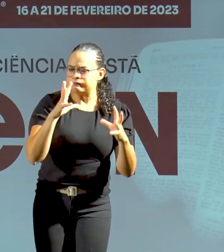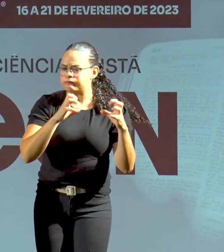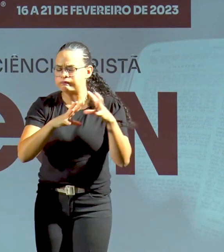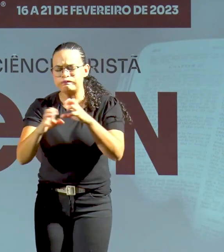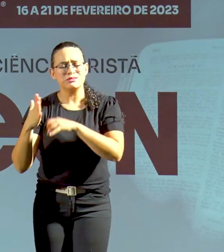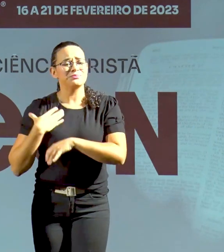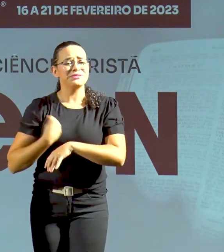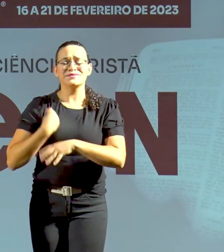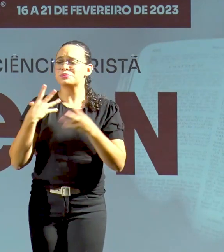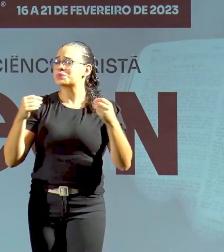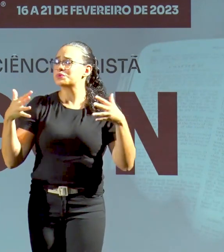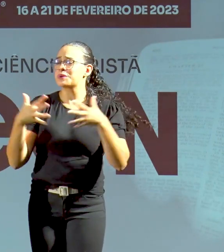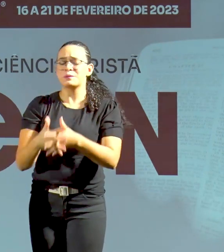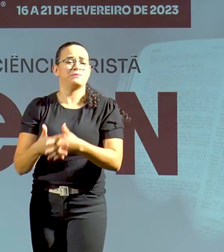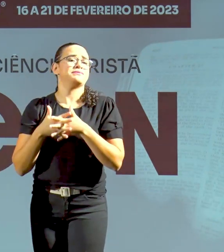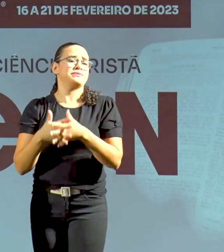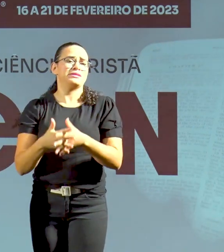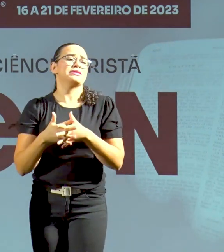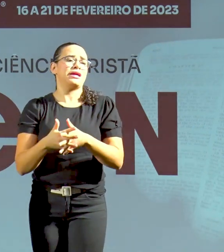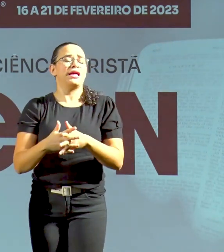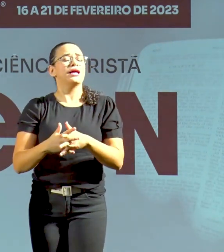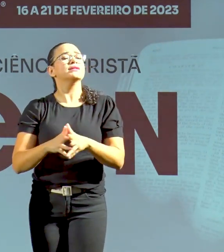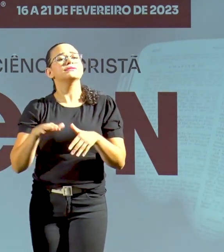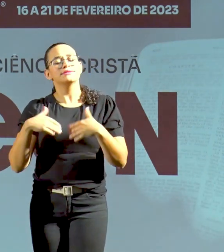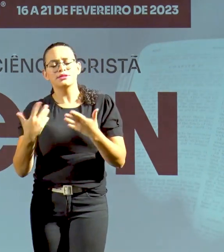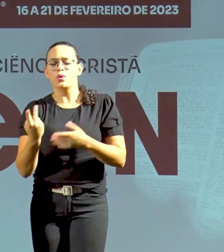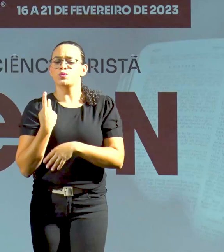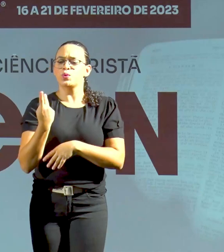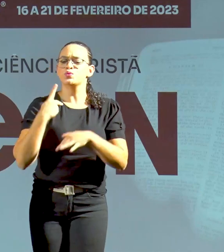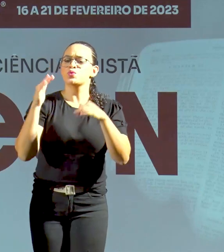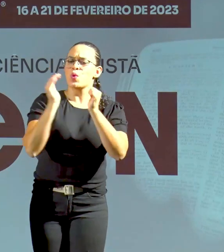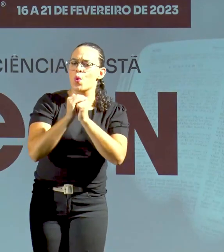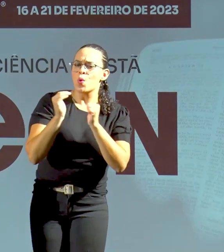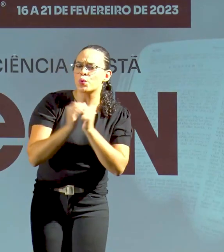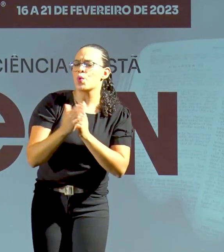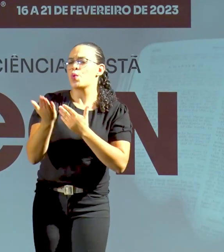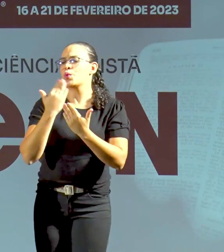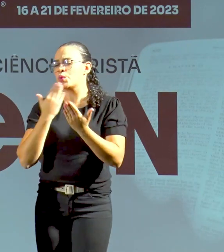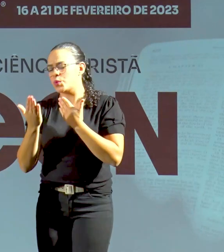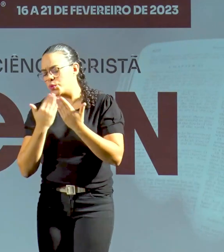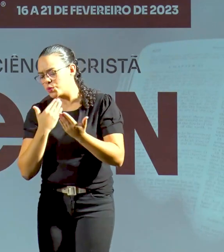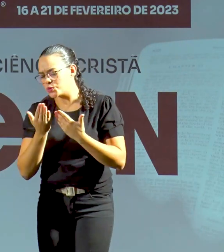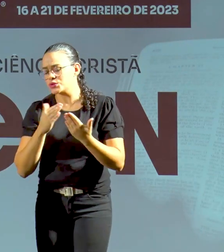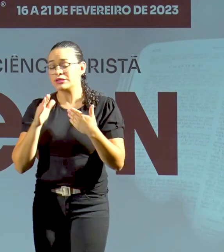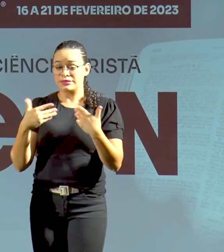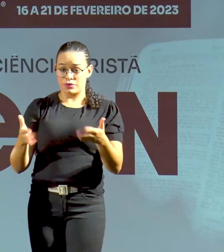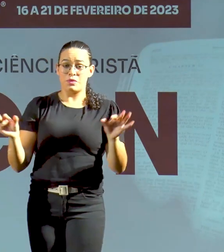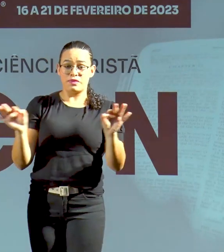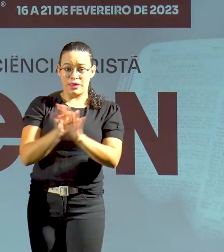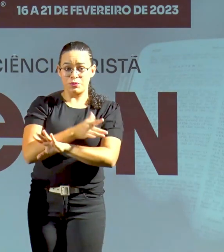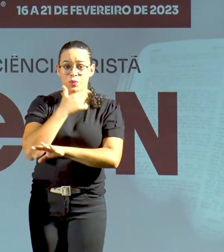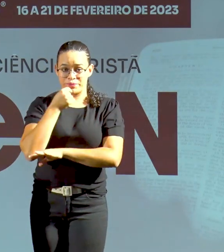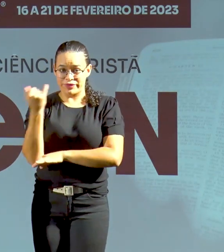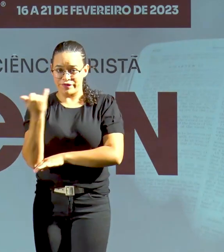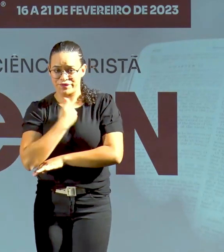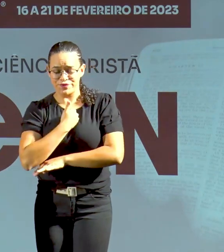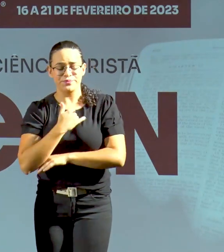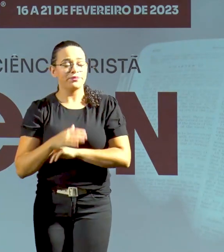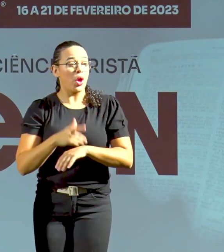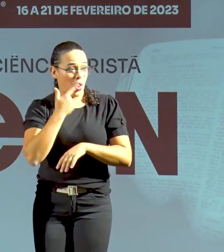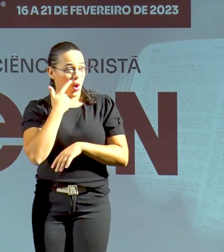e nós conversamos nós oramos e ele saiu daquela conversa e disse para mim assim olha